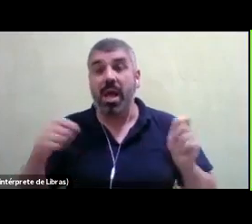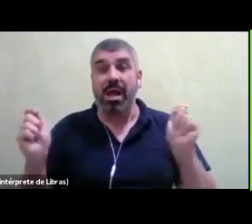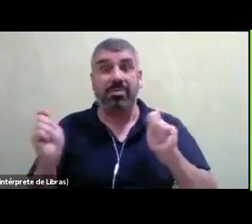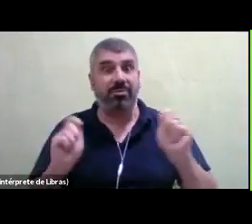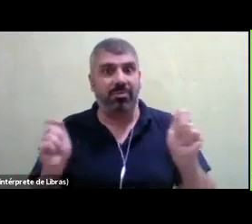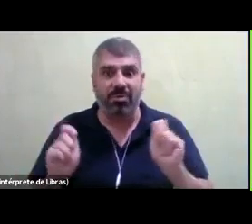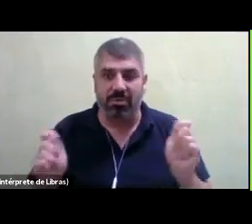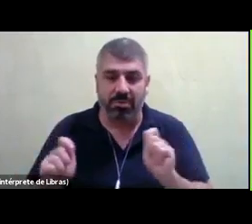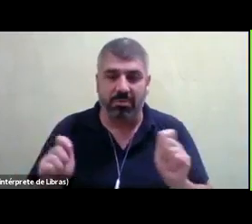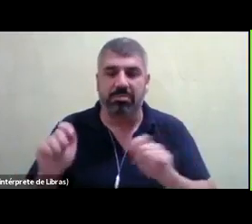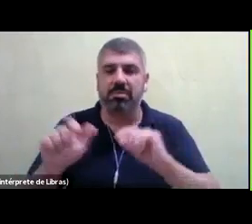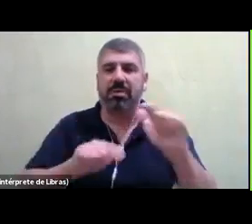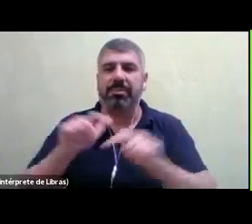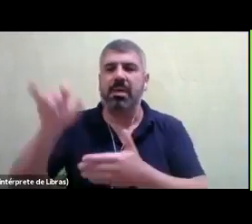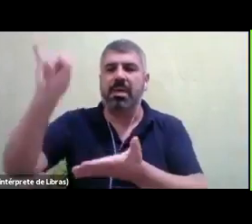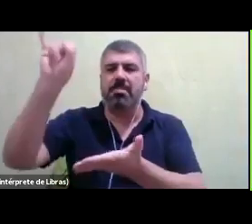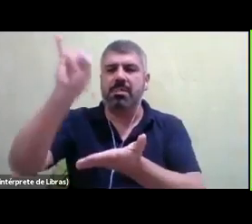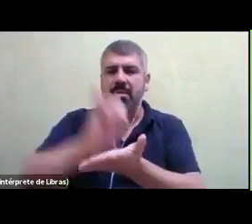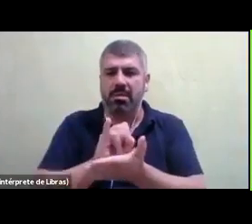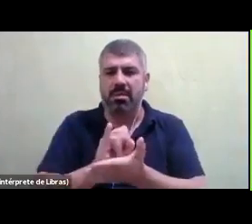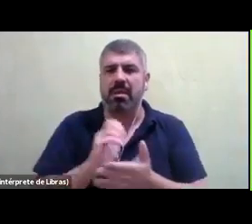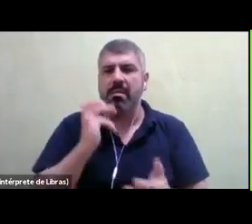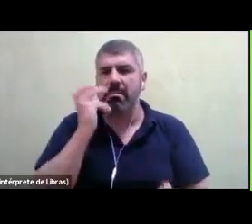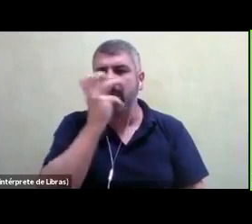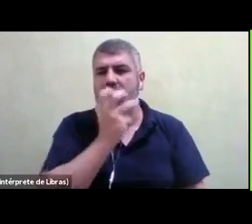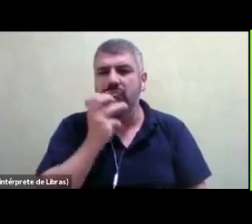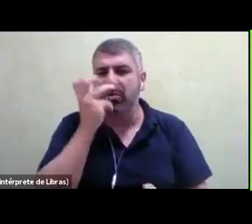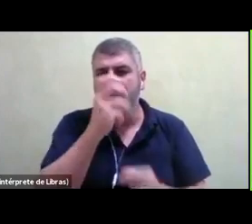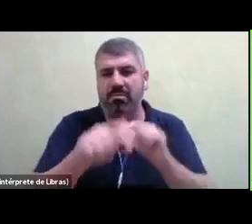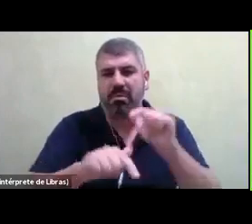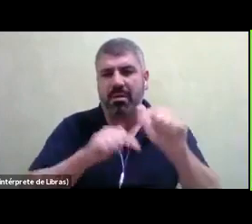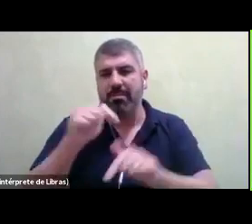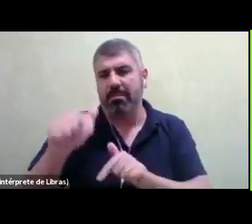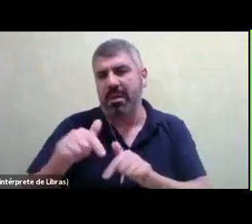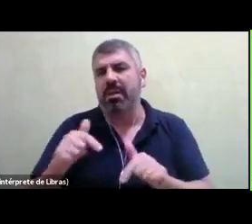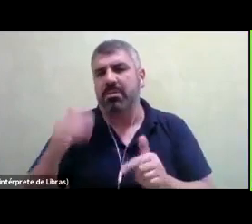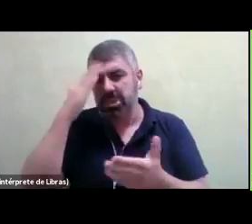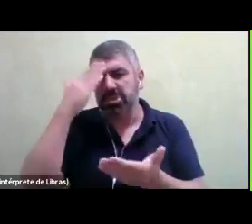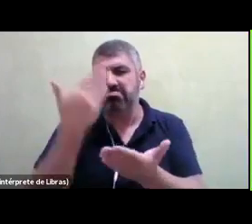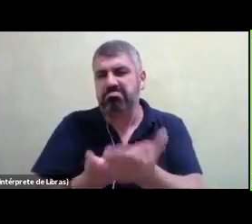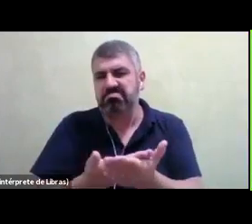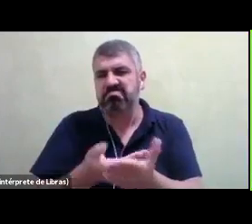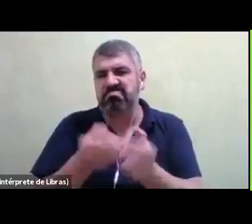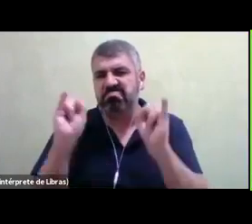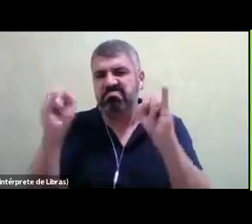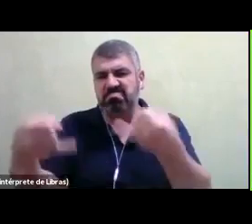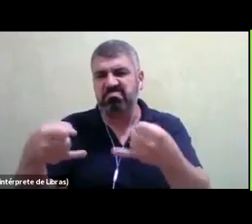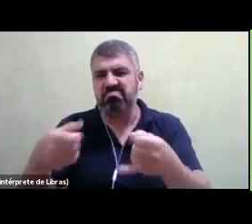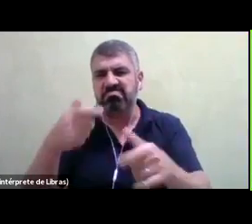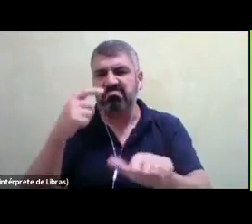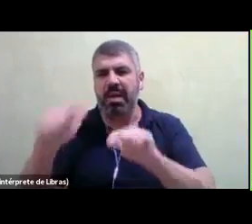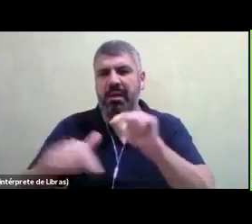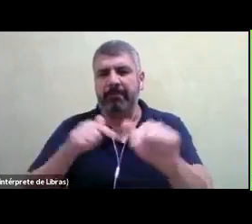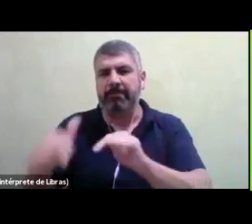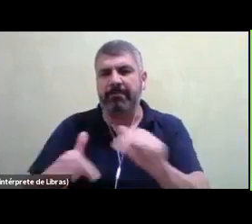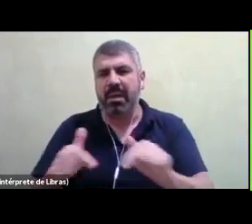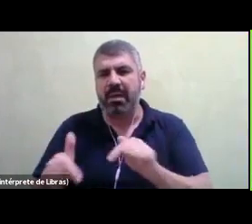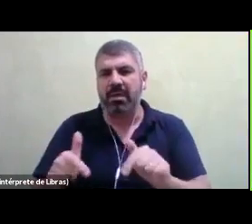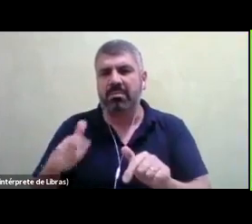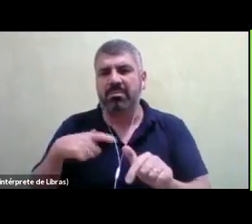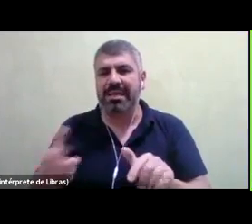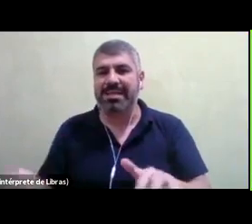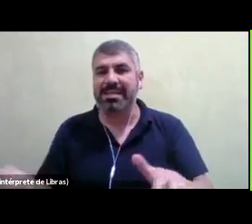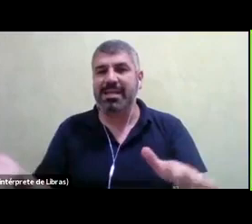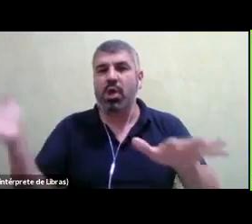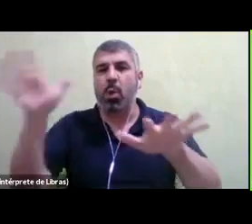com imigrantes, né? Sou apaixonada por esse trabalho, acredito demais num trabalho de inclusão